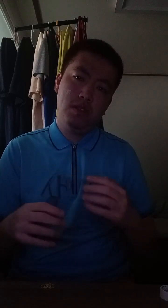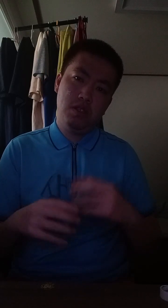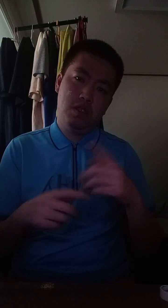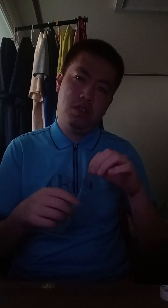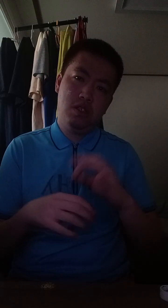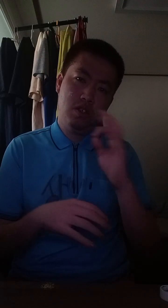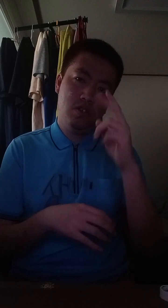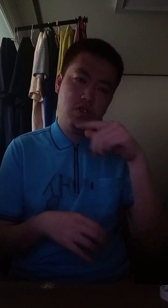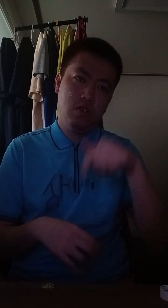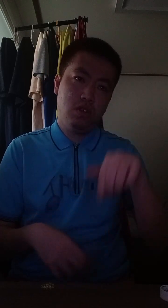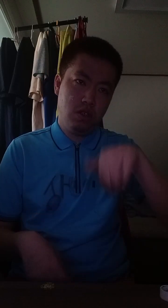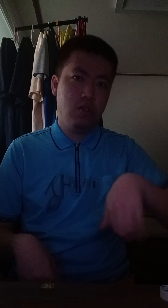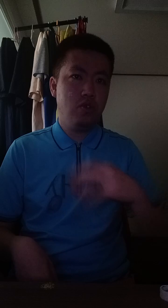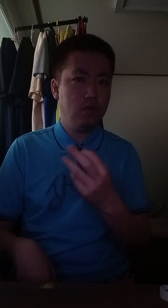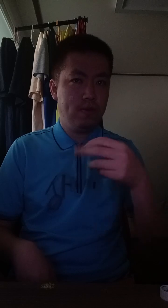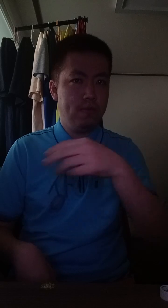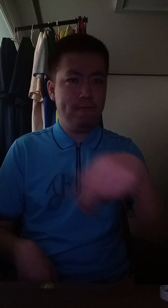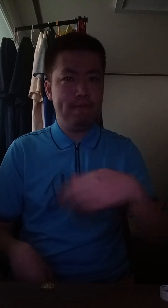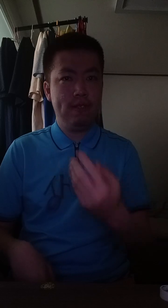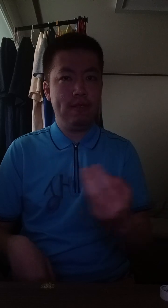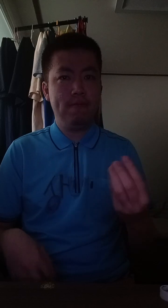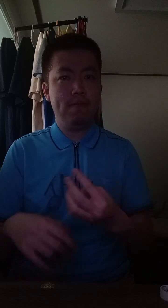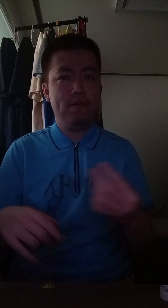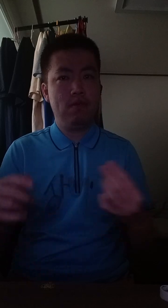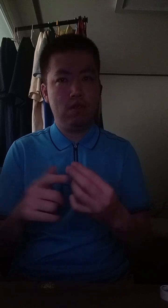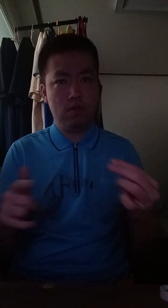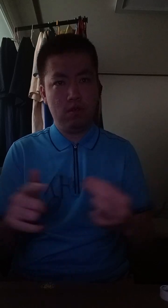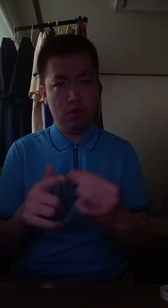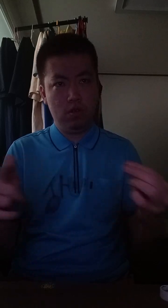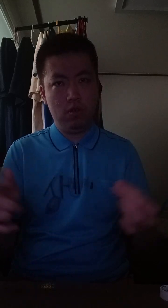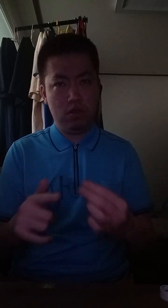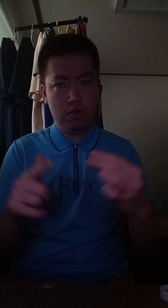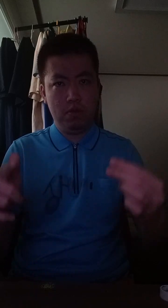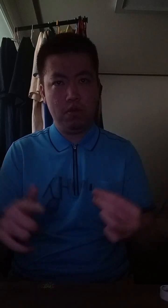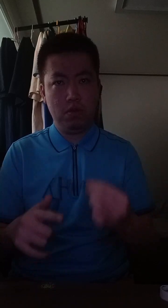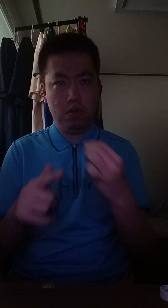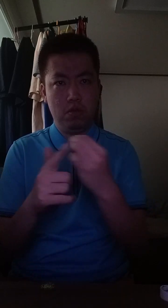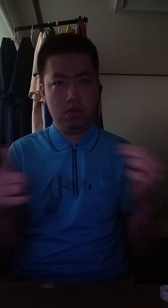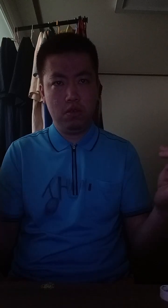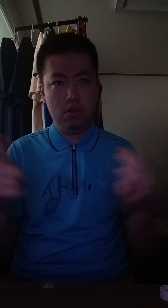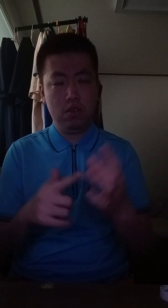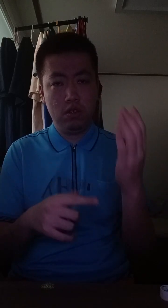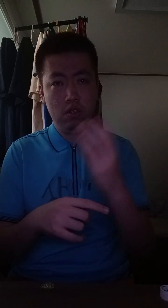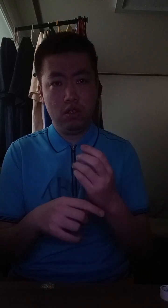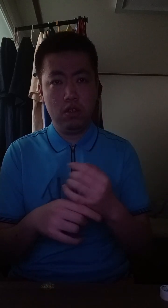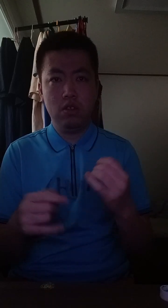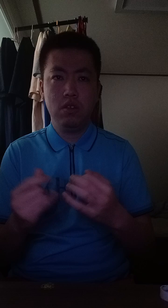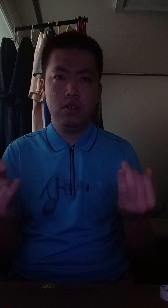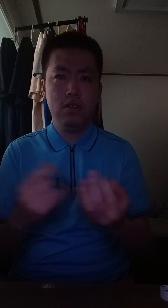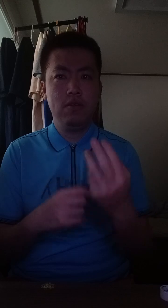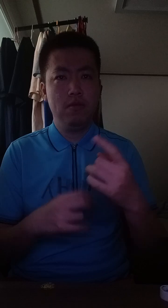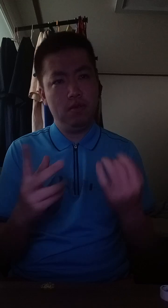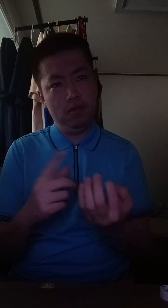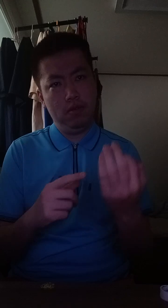서울교통공사가 자발적으로 고정식 고무발판이나 자동 안전발판을 설치하고 있지만 설치가 완료된 곳은 270여 곳에